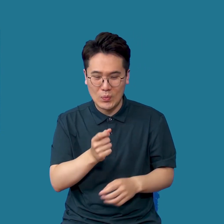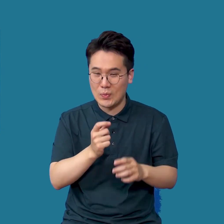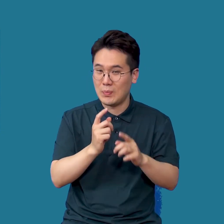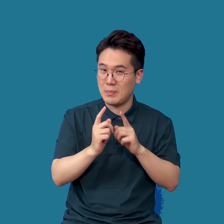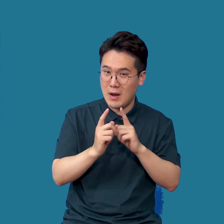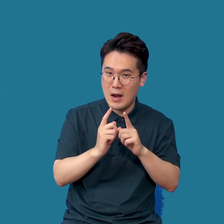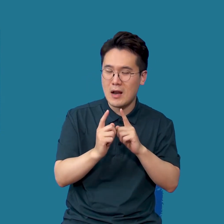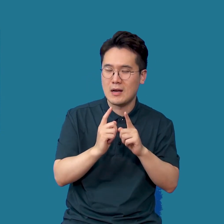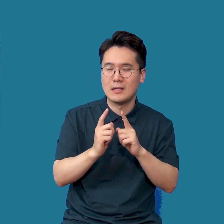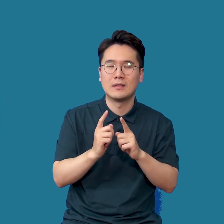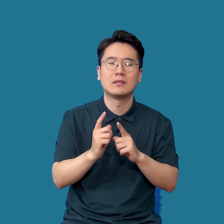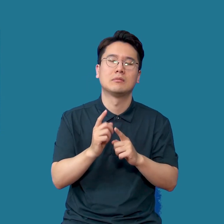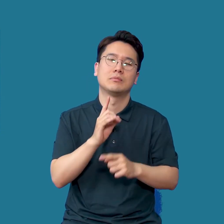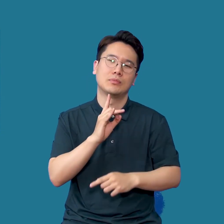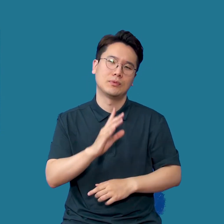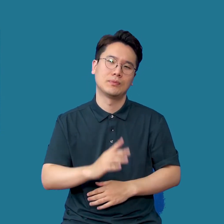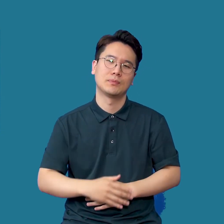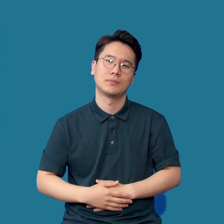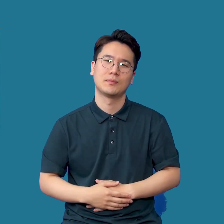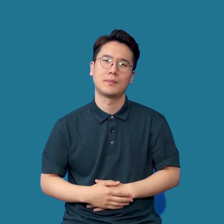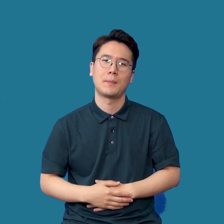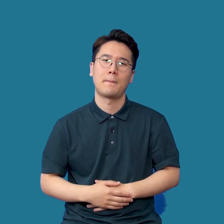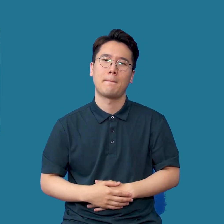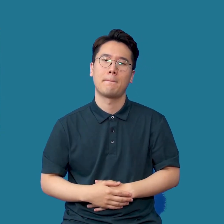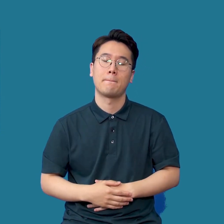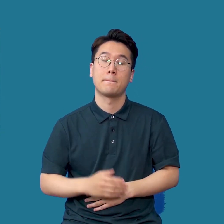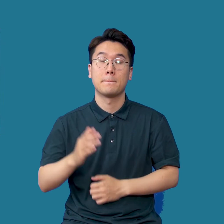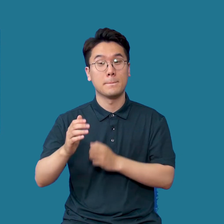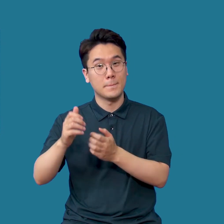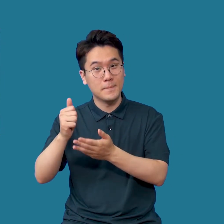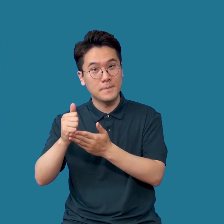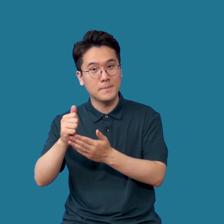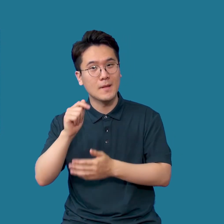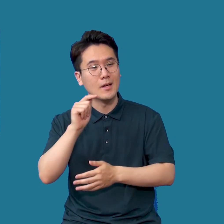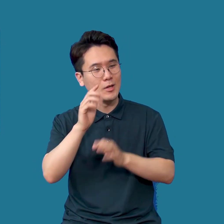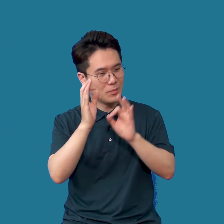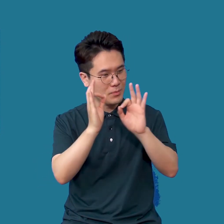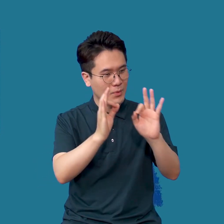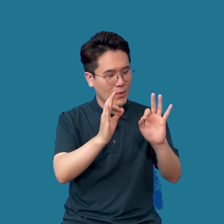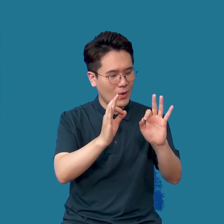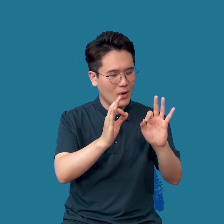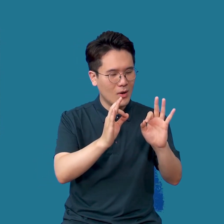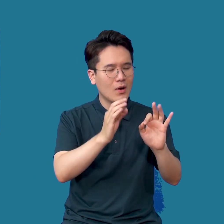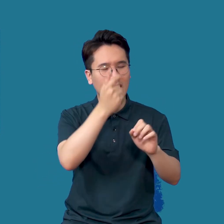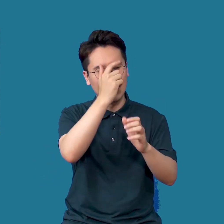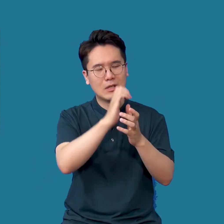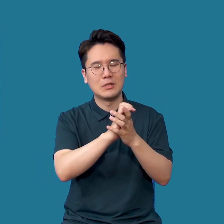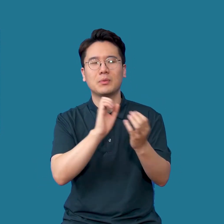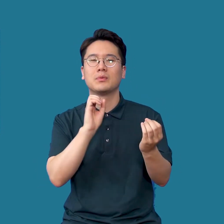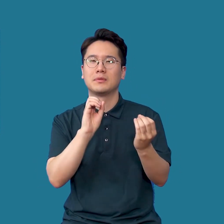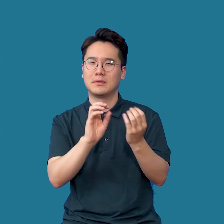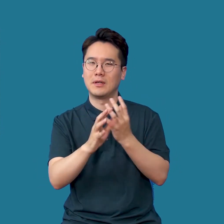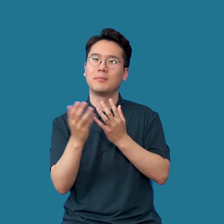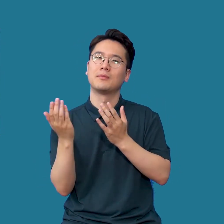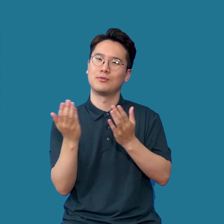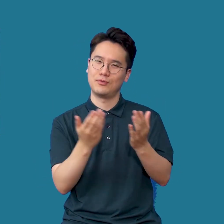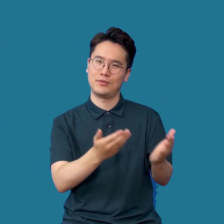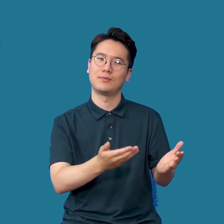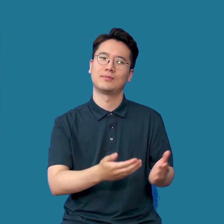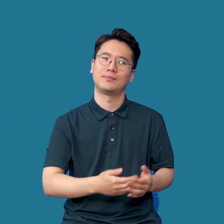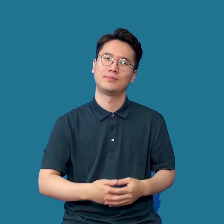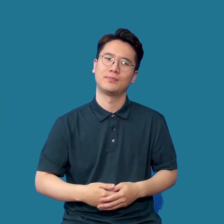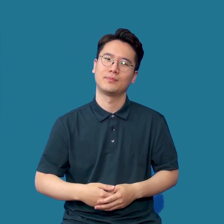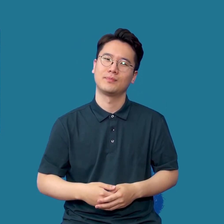했을 뿐입니다. 하나님이 그 기도를 들어주셨지 않습니까? 응답해 주시고